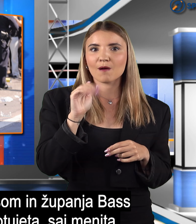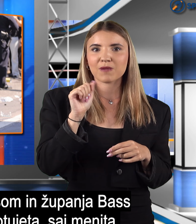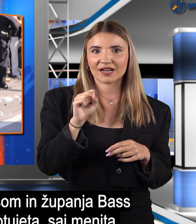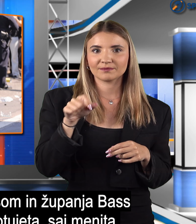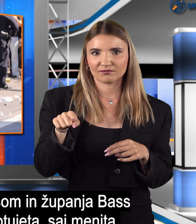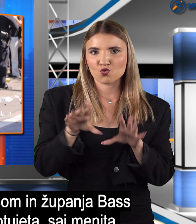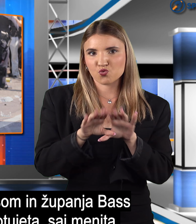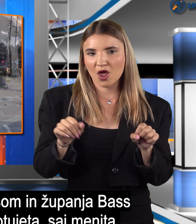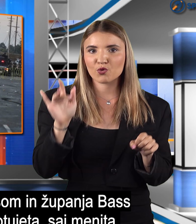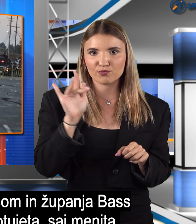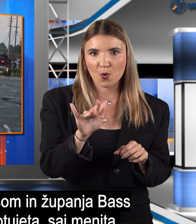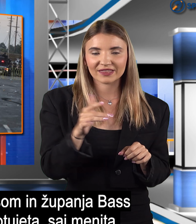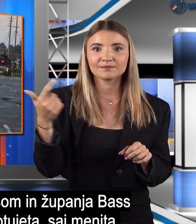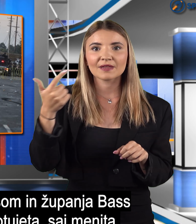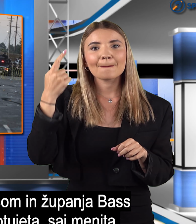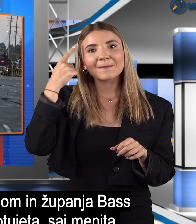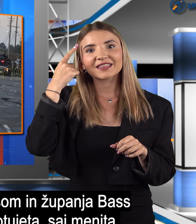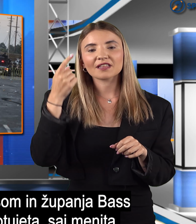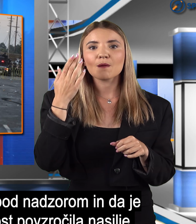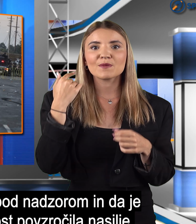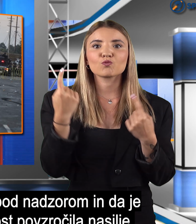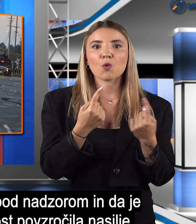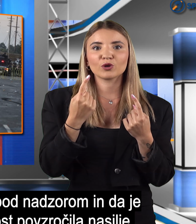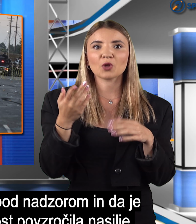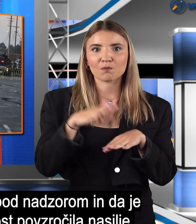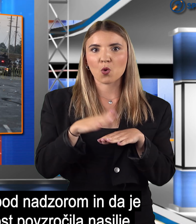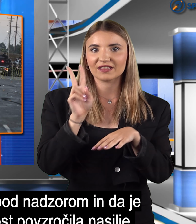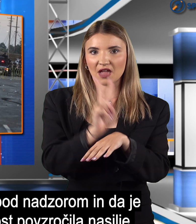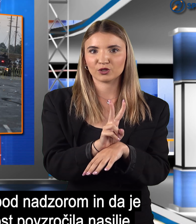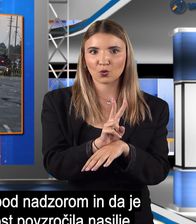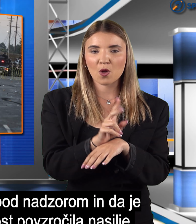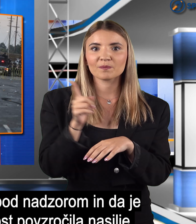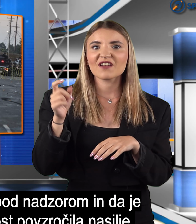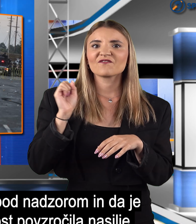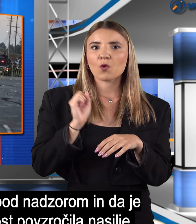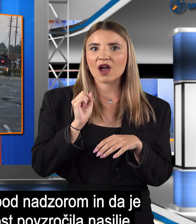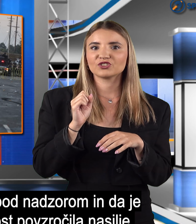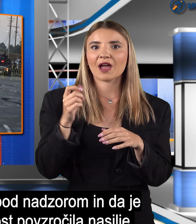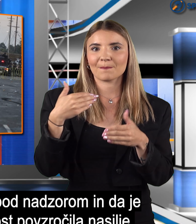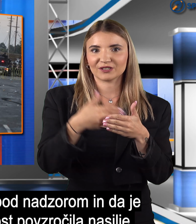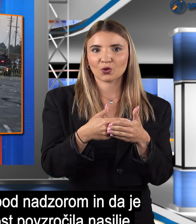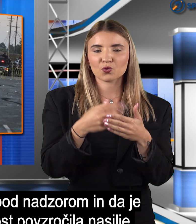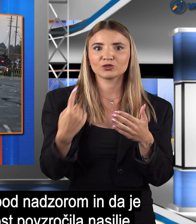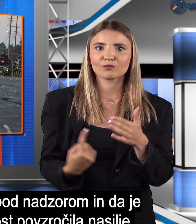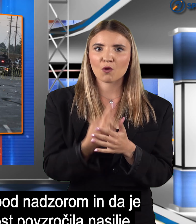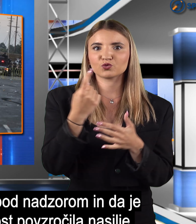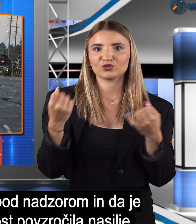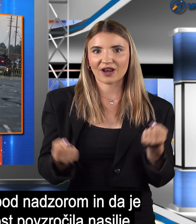ukrepu nasprotujeta, saj menita, da je bil položaj pod nadzorom in da je vojaška prisotnost povzročila